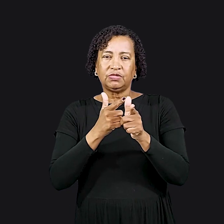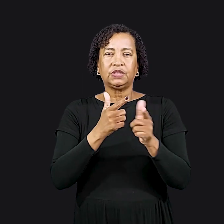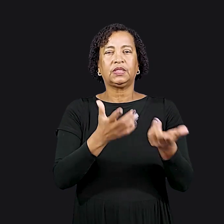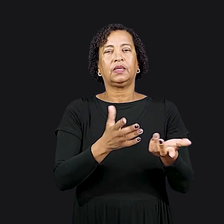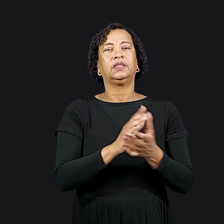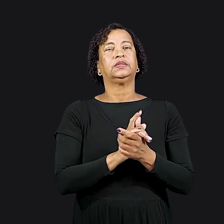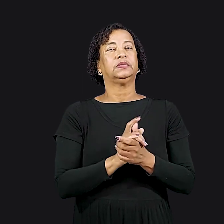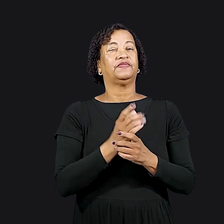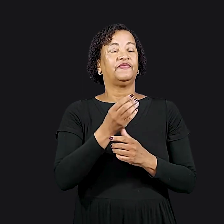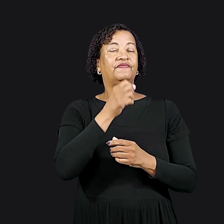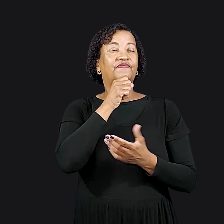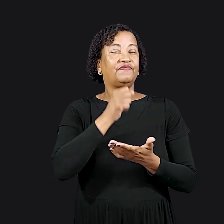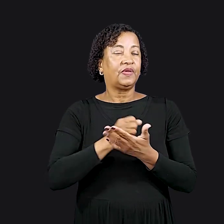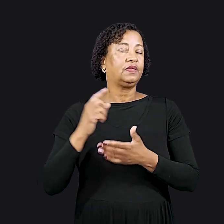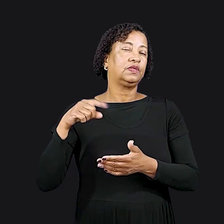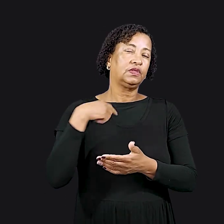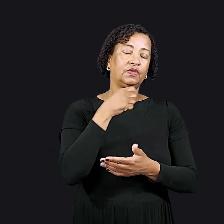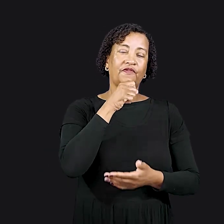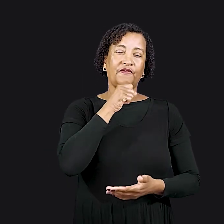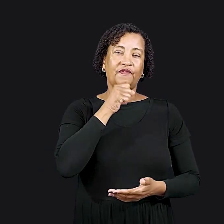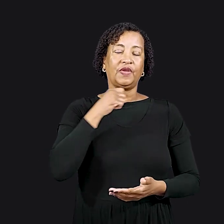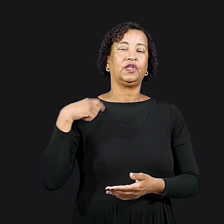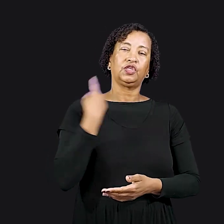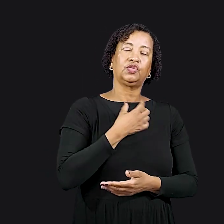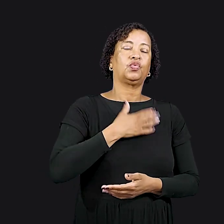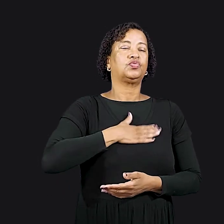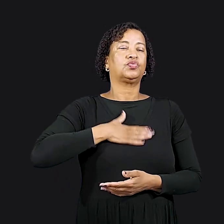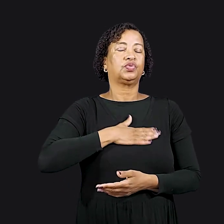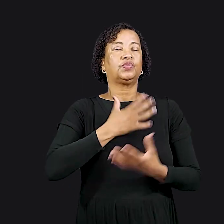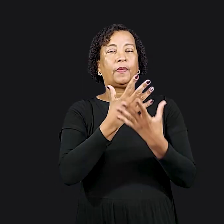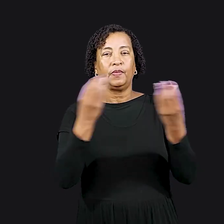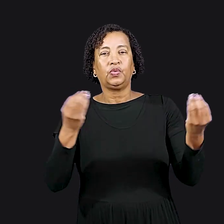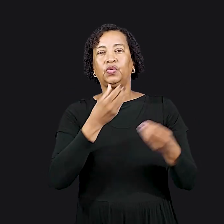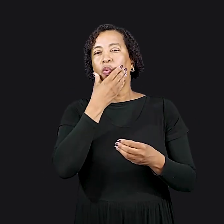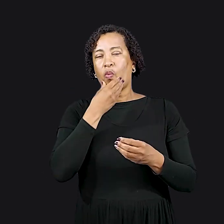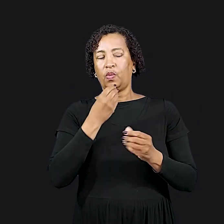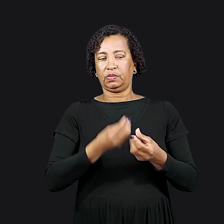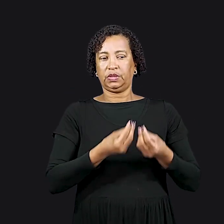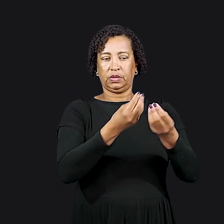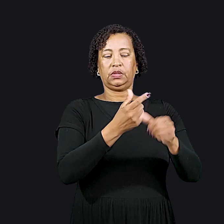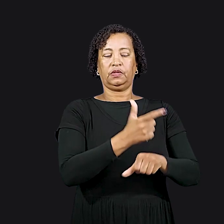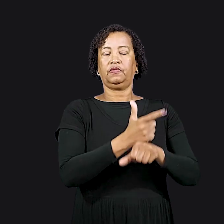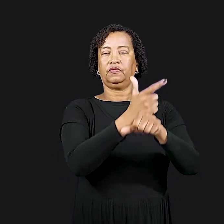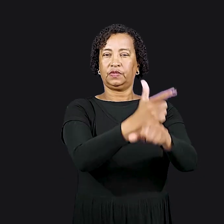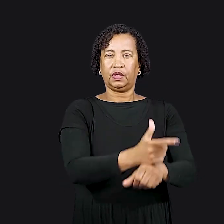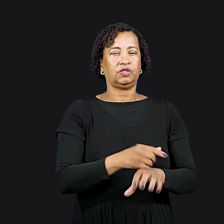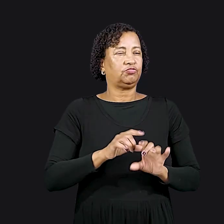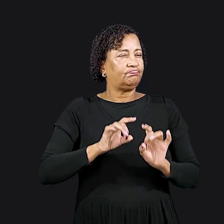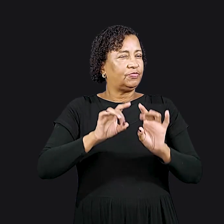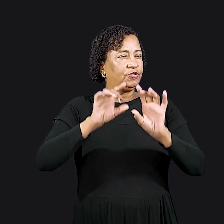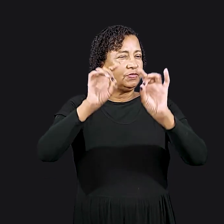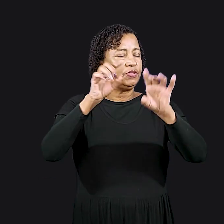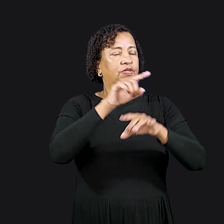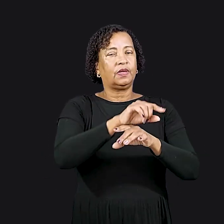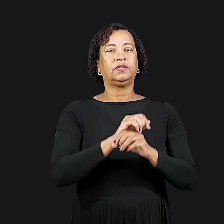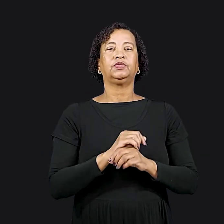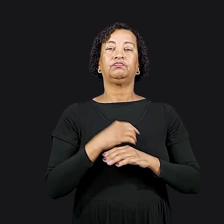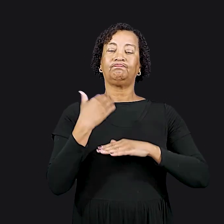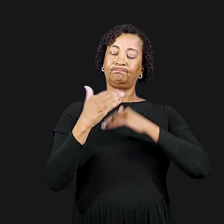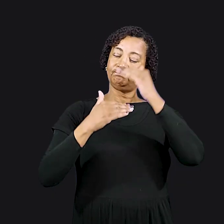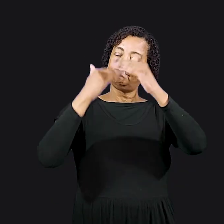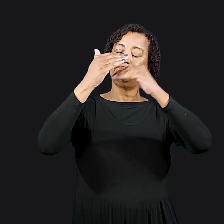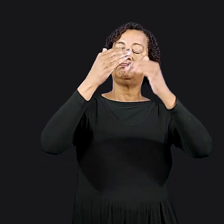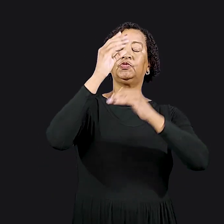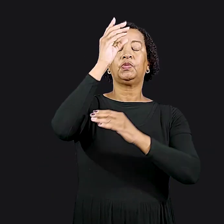caça, aquela relíquia que gostamos muito. Um homem como aquele que ofertou sua arma de caça, tão preciosa para ele,